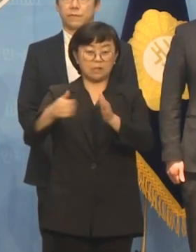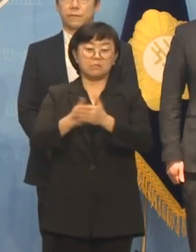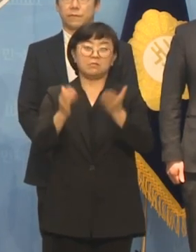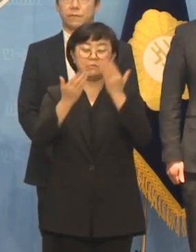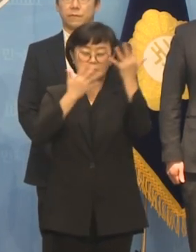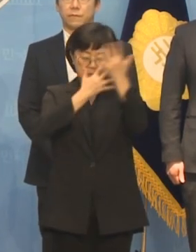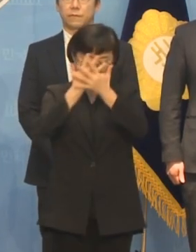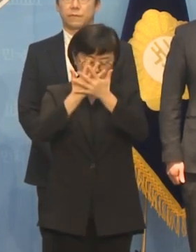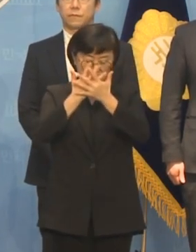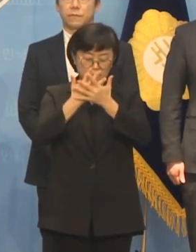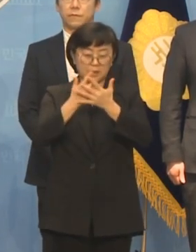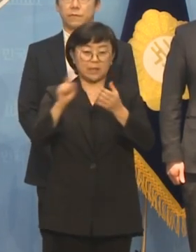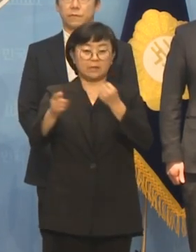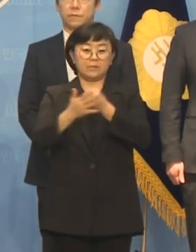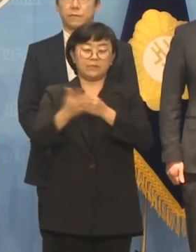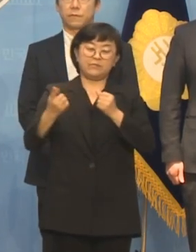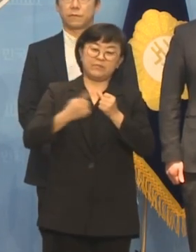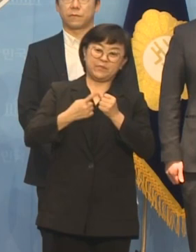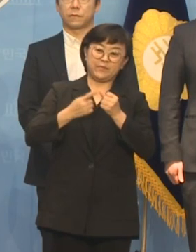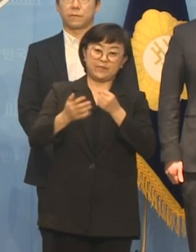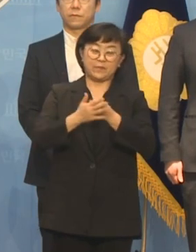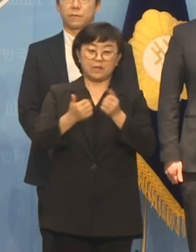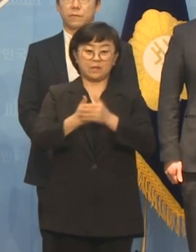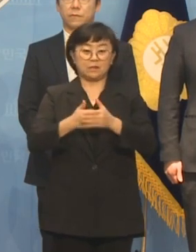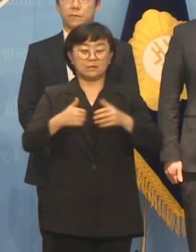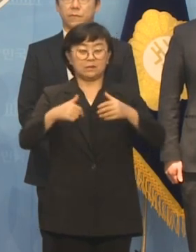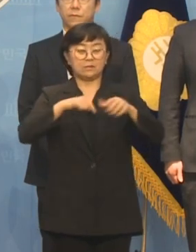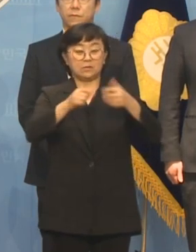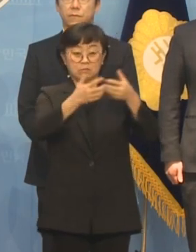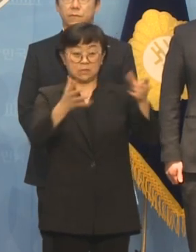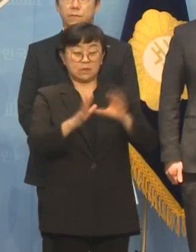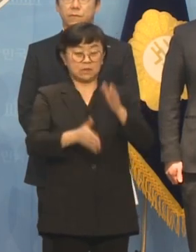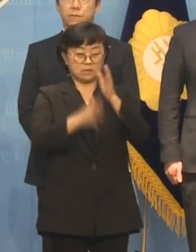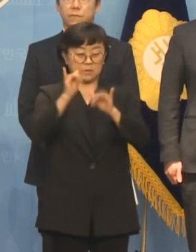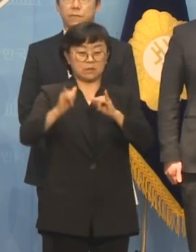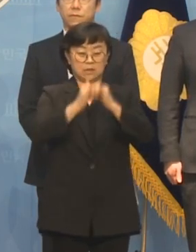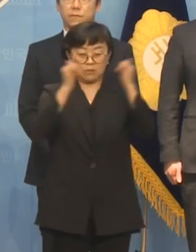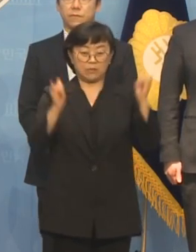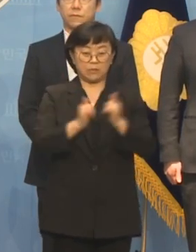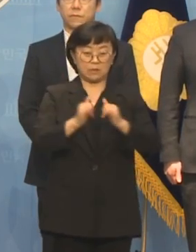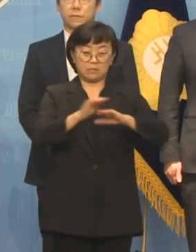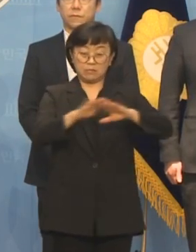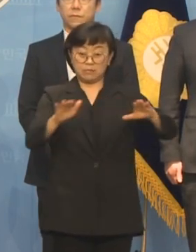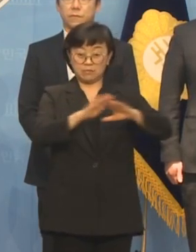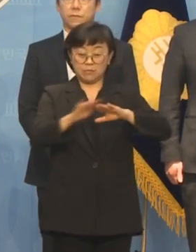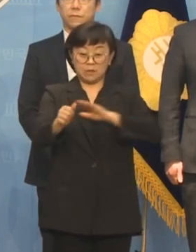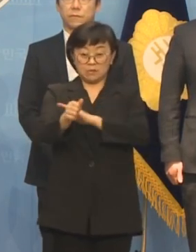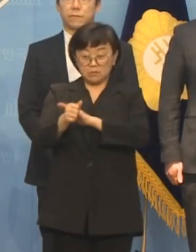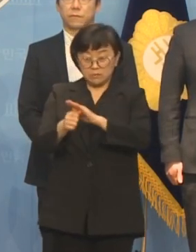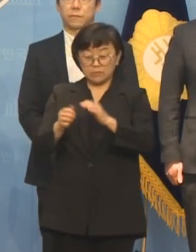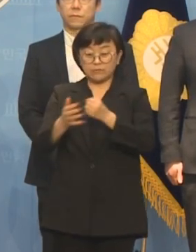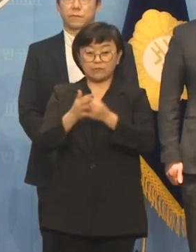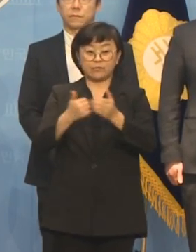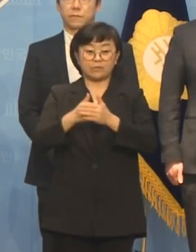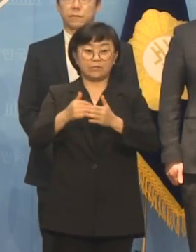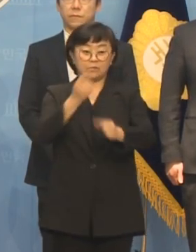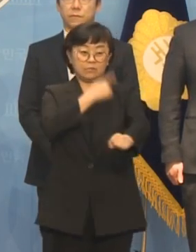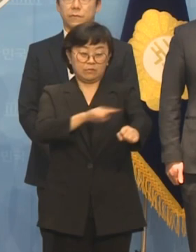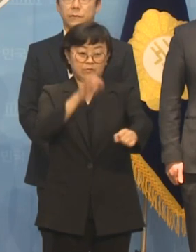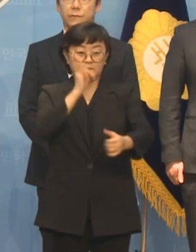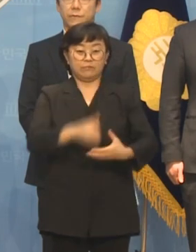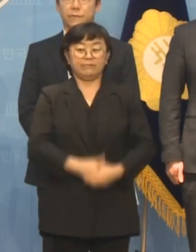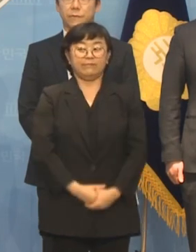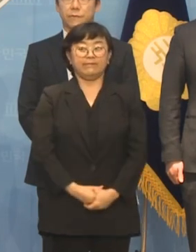부정확하고 온당치 못한 비난들에 제 정당과 시민사회의 대응은 아직까지도 소극적이고 또 무력하기만